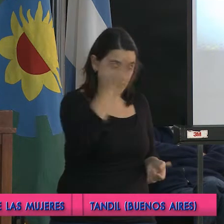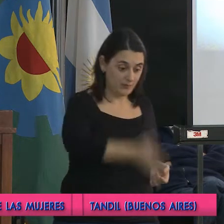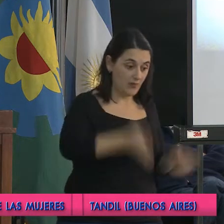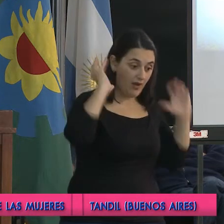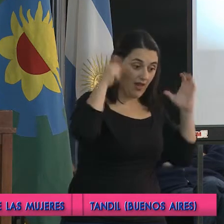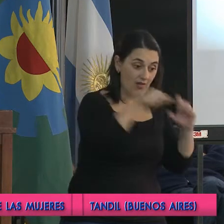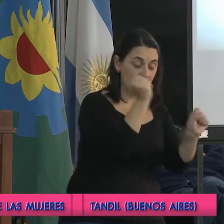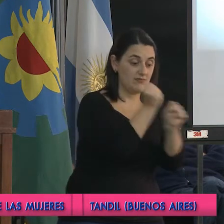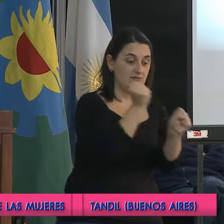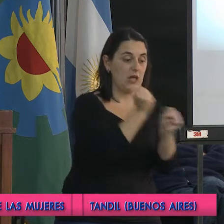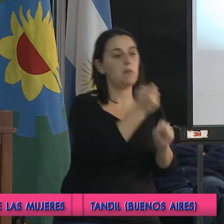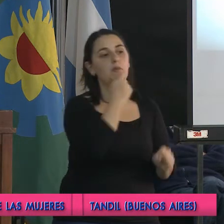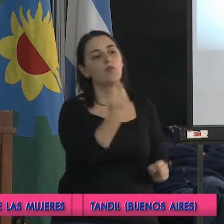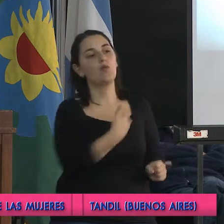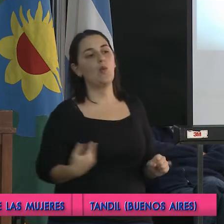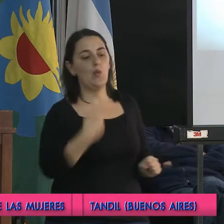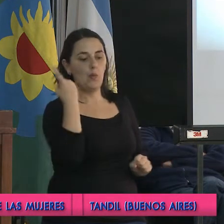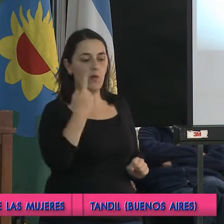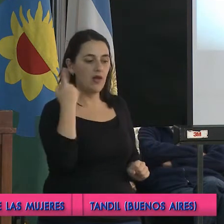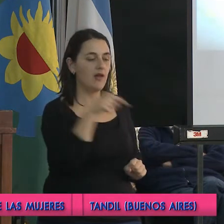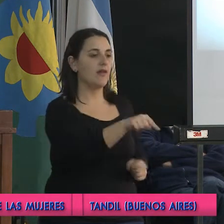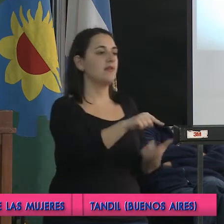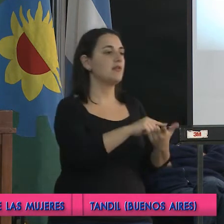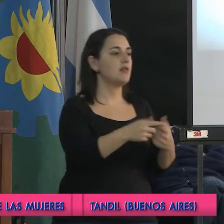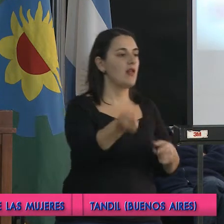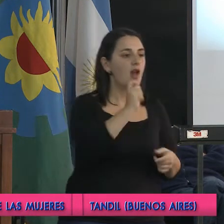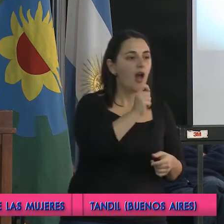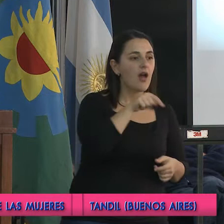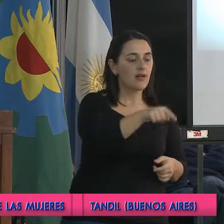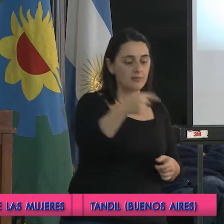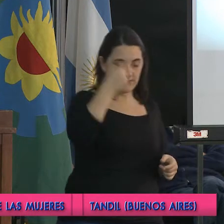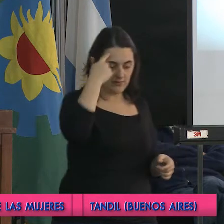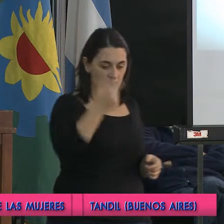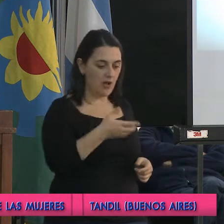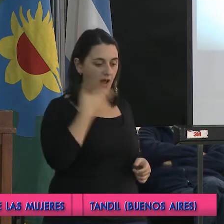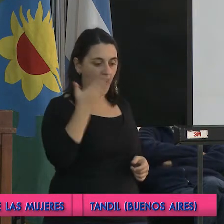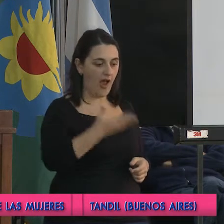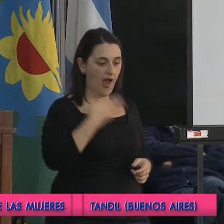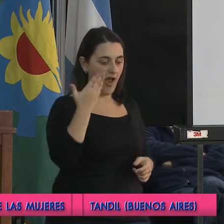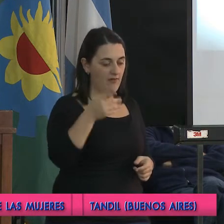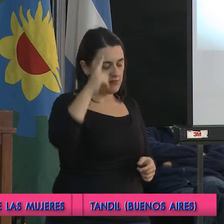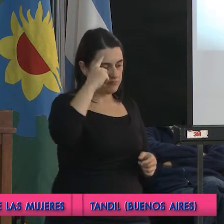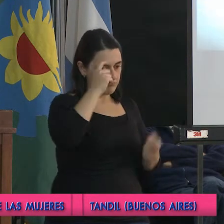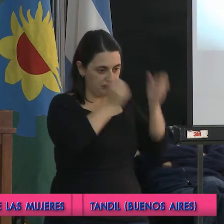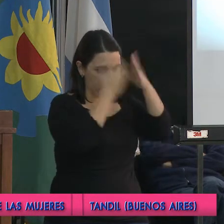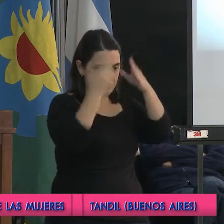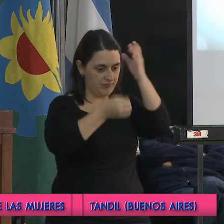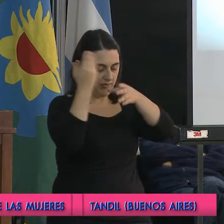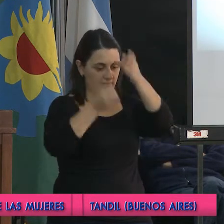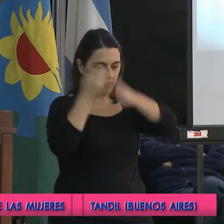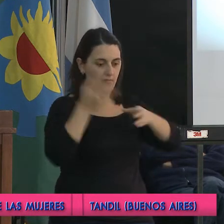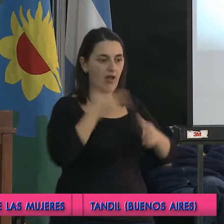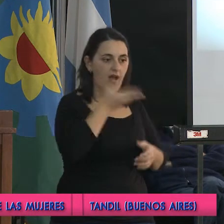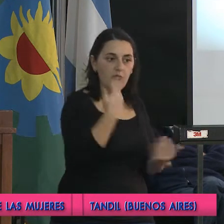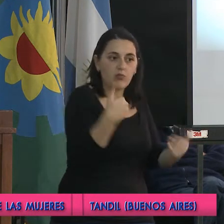sea el dueño, el operador, el locutor, aclara sus ideas mientras habla y eso le sirve a otro que escucha.